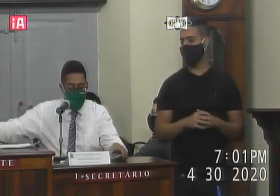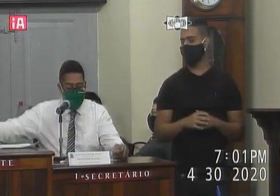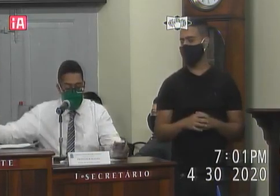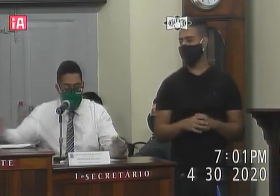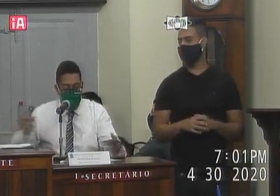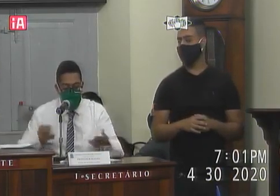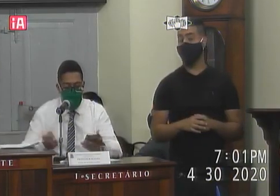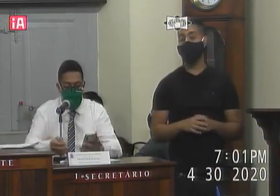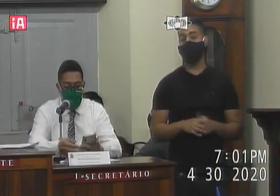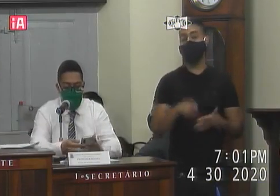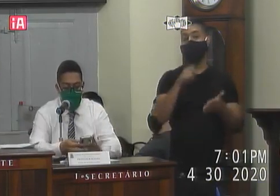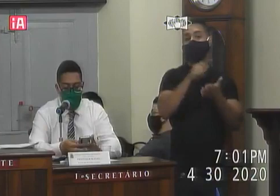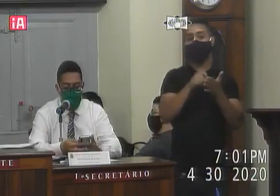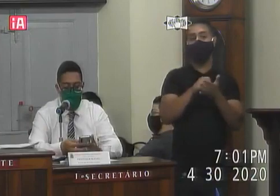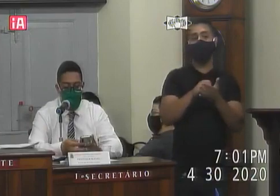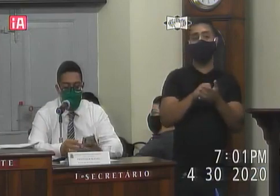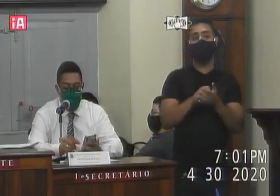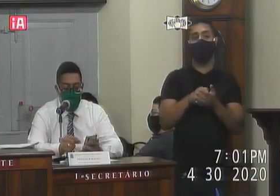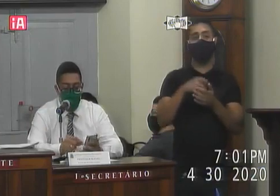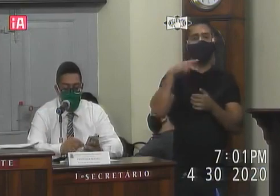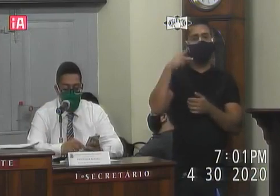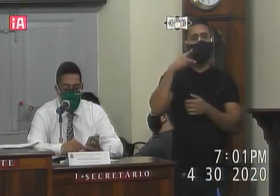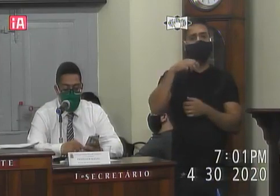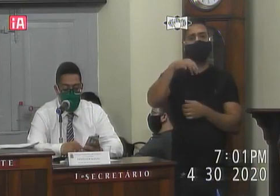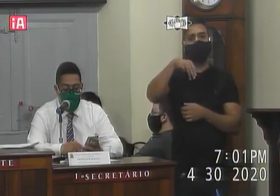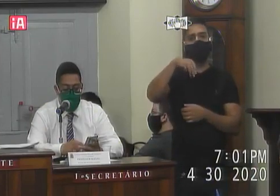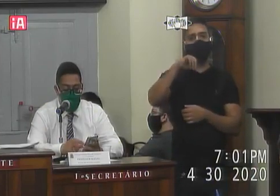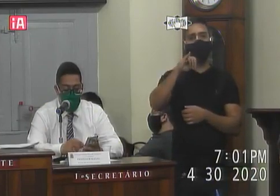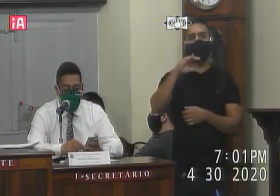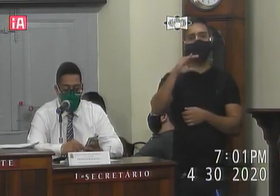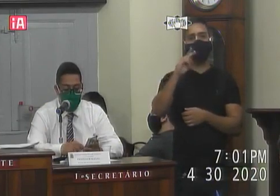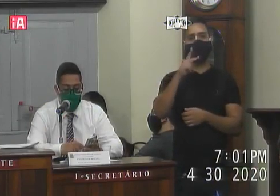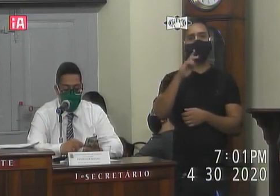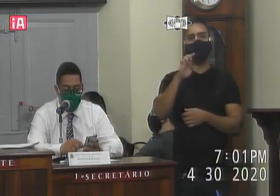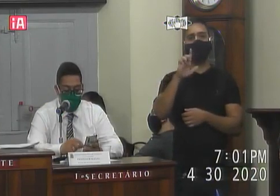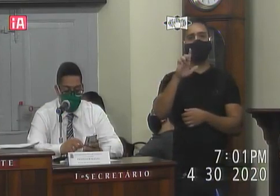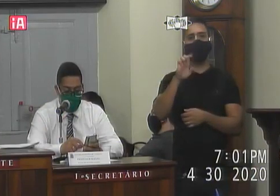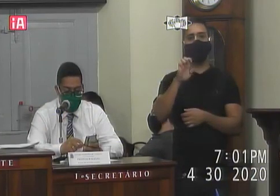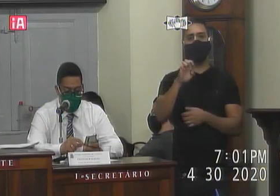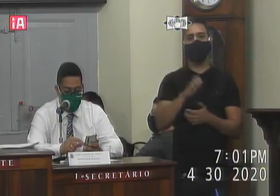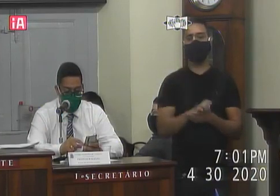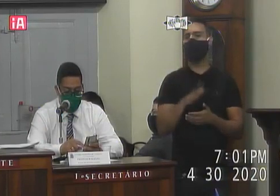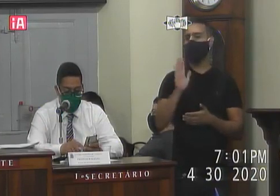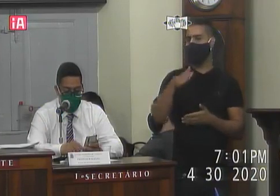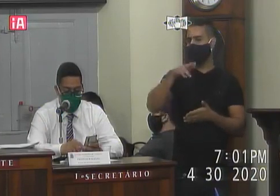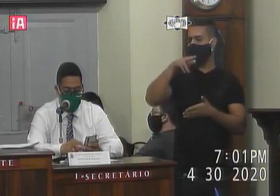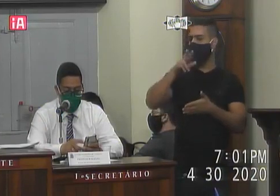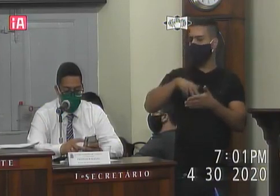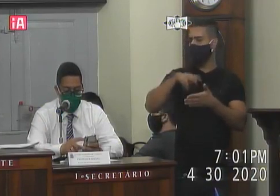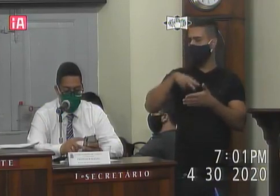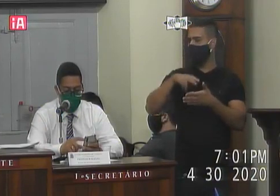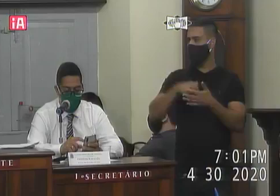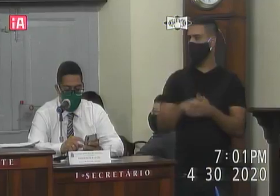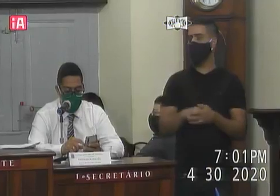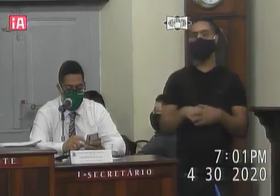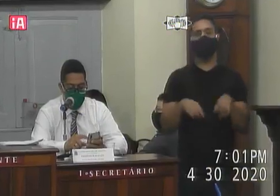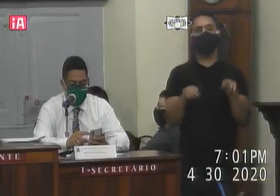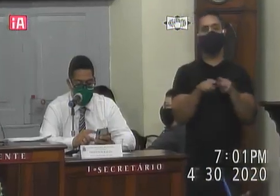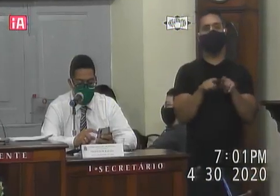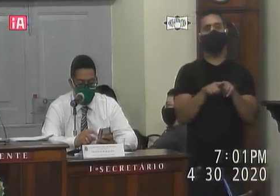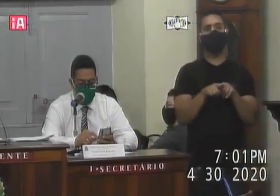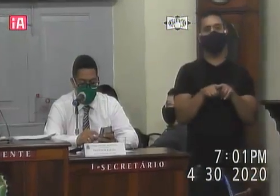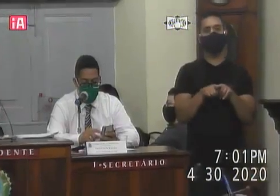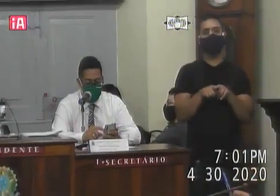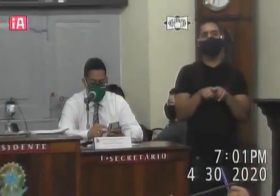Covid-19. Sala das Sessões, 30 de abril, vereadora Michele Cabral. Após a leitura e o